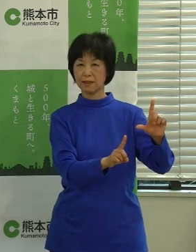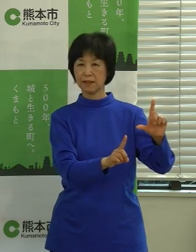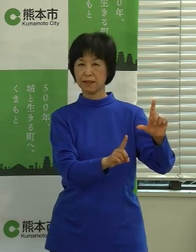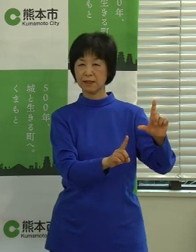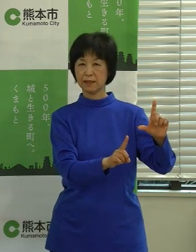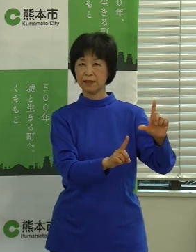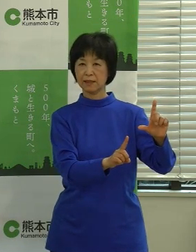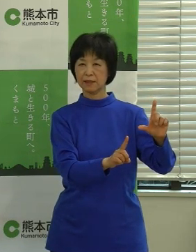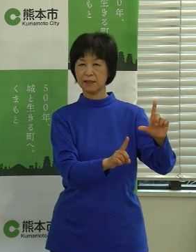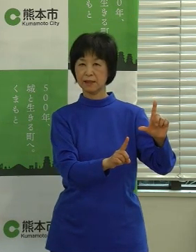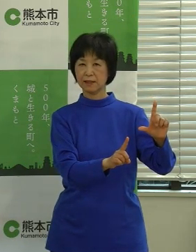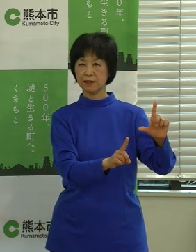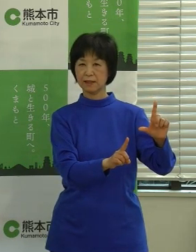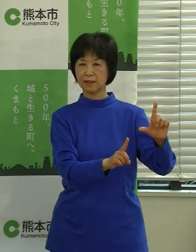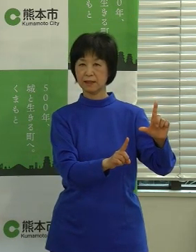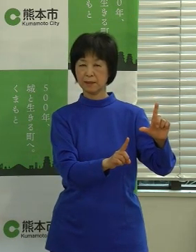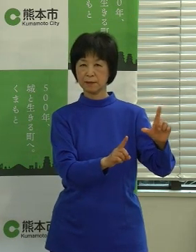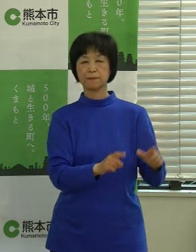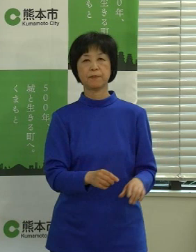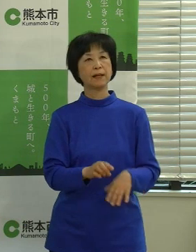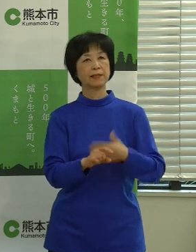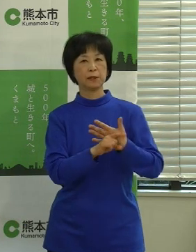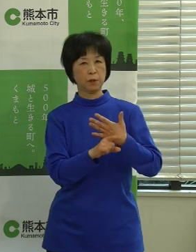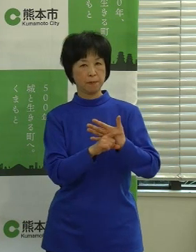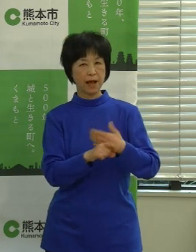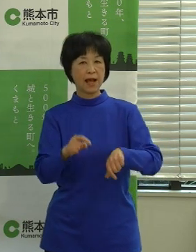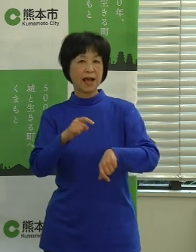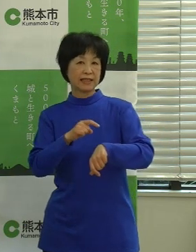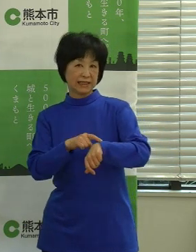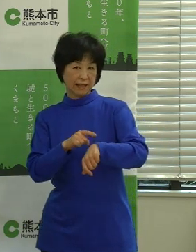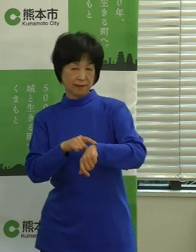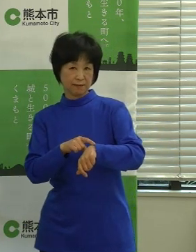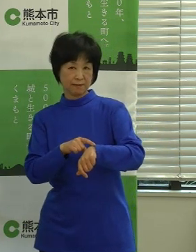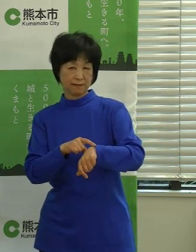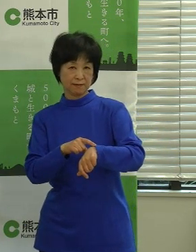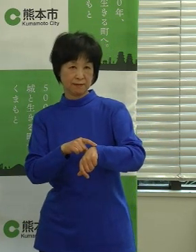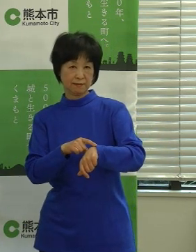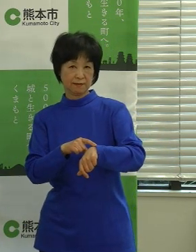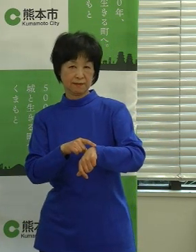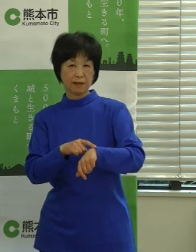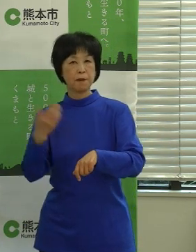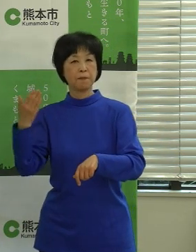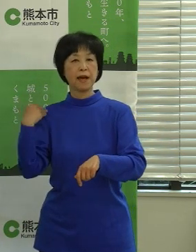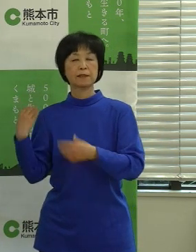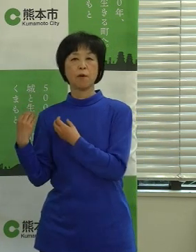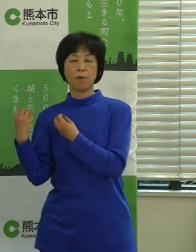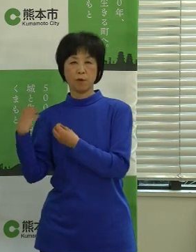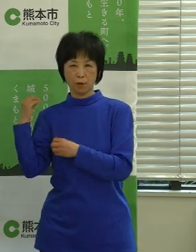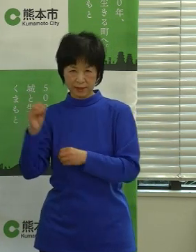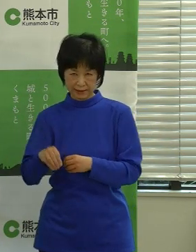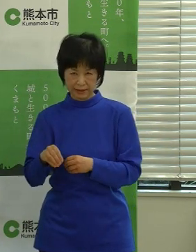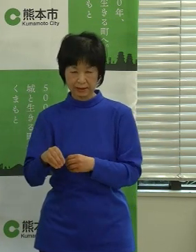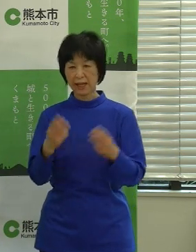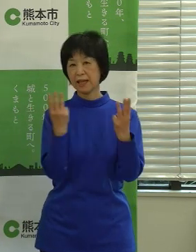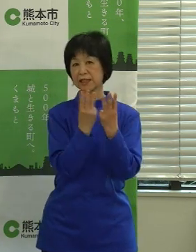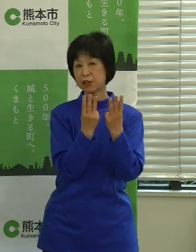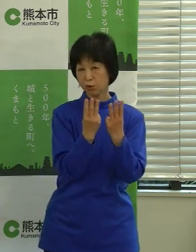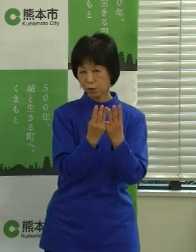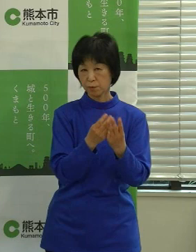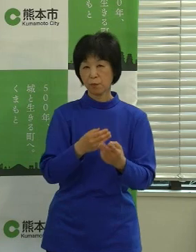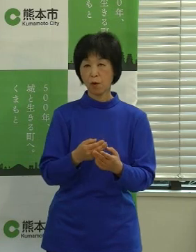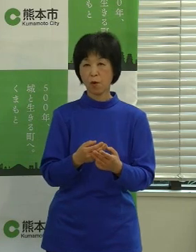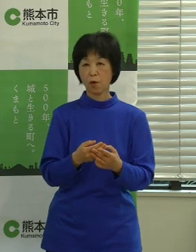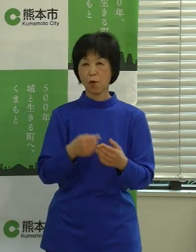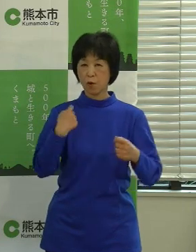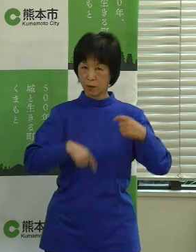う例えば時間の規制、それから人数の規制、こういったものが、解除してい